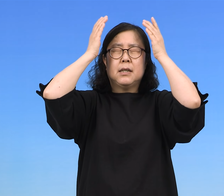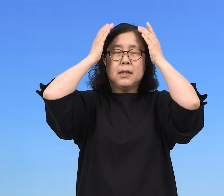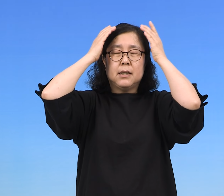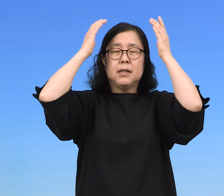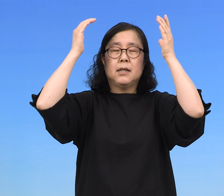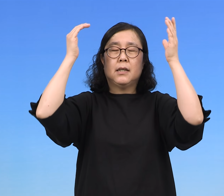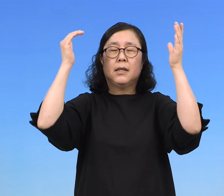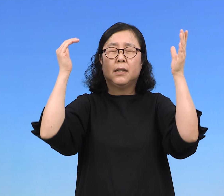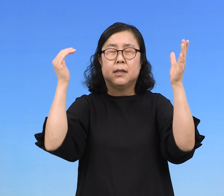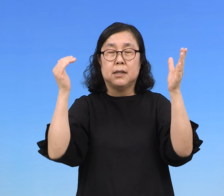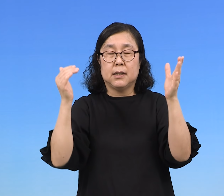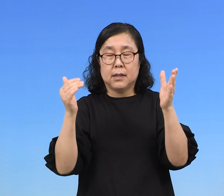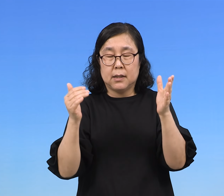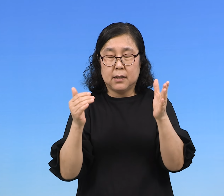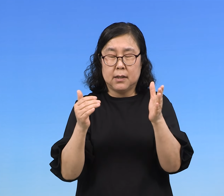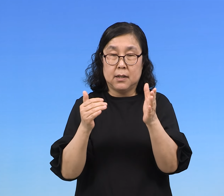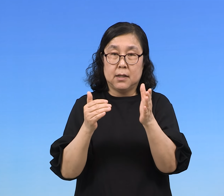받기까지